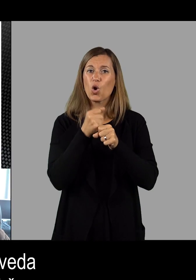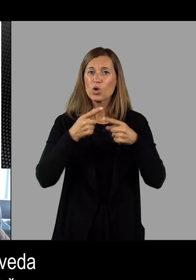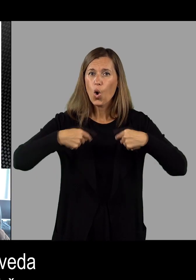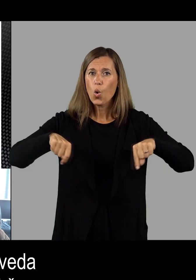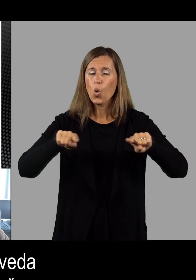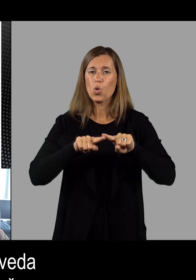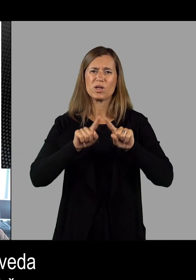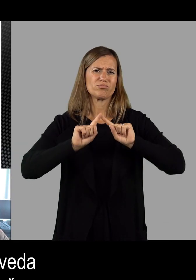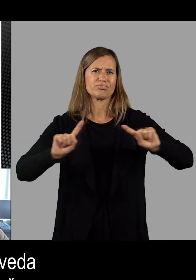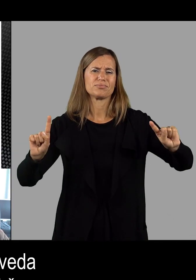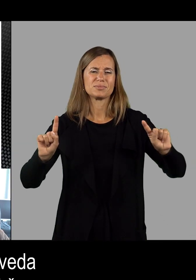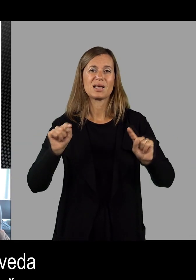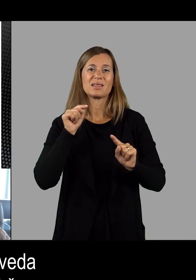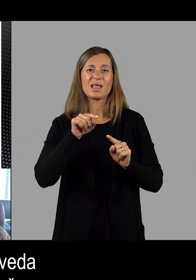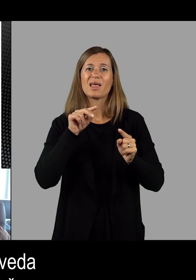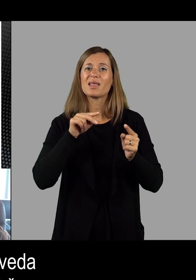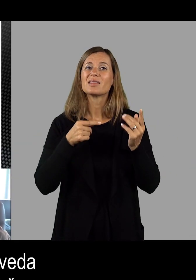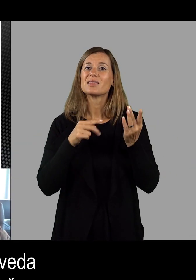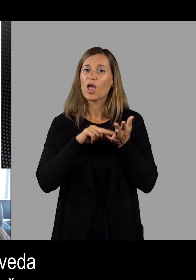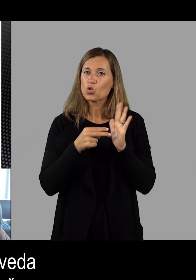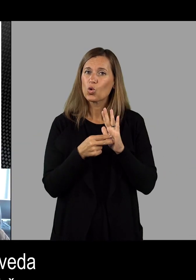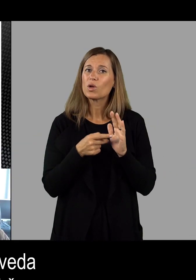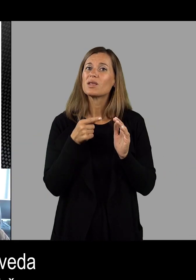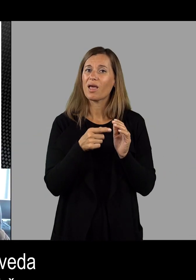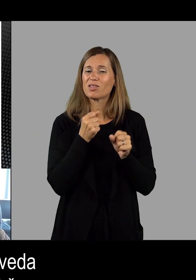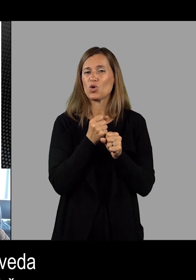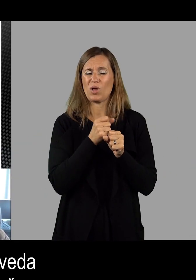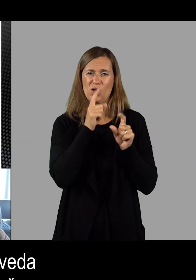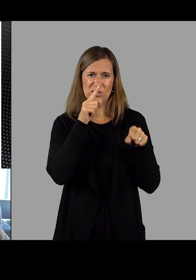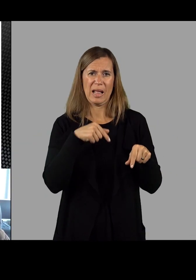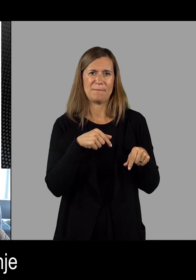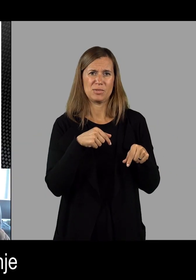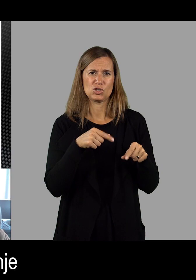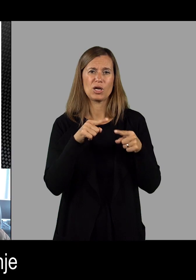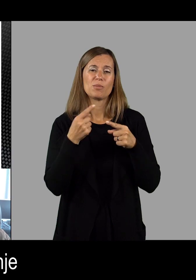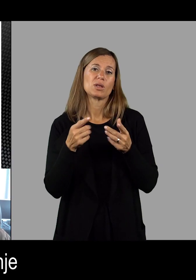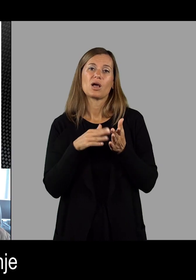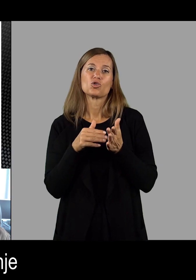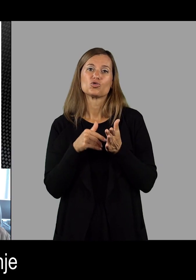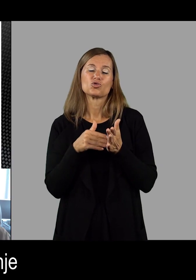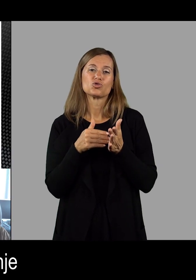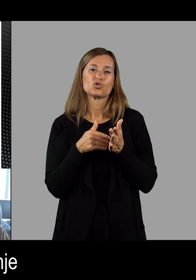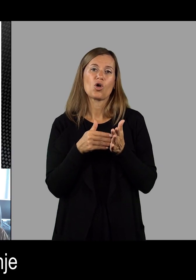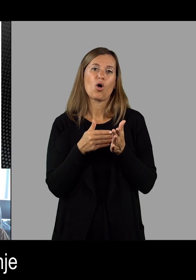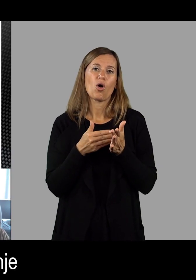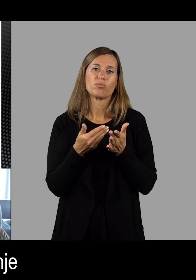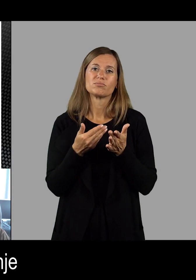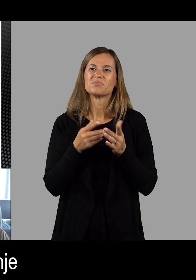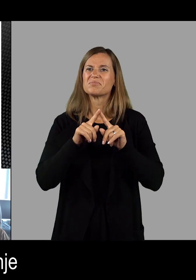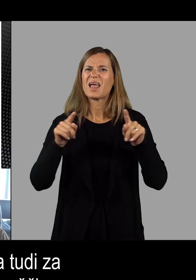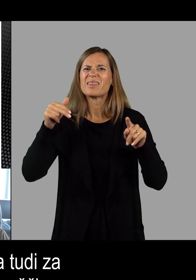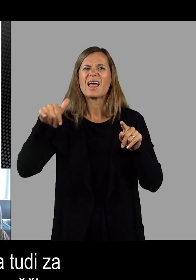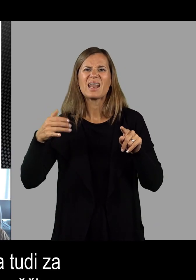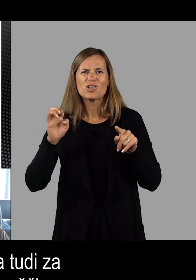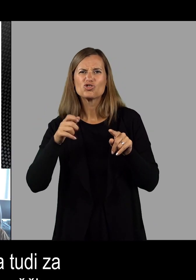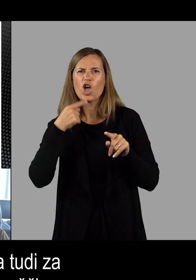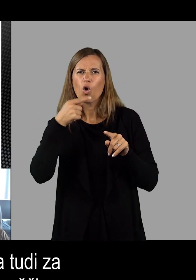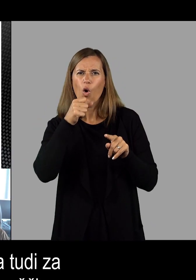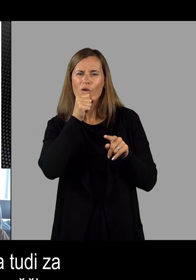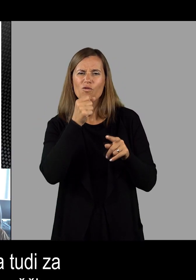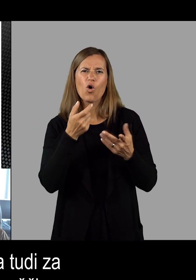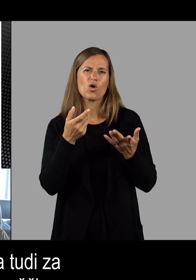in tako naprej, seveda te tehnologije delujejo slabše. Potem kakšno modeliranje izrazito naglašenega narečnega